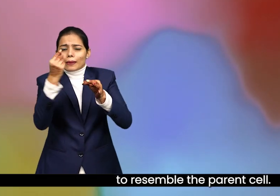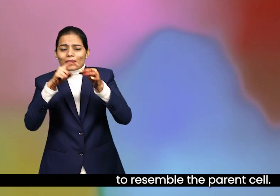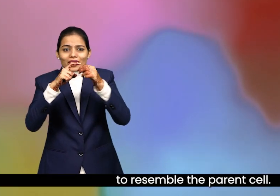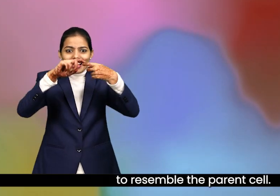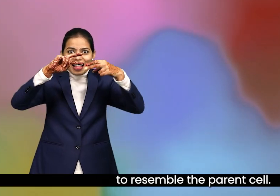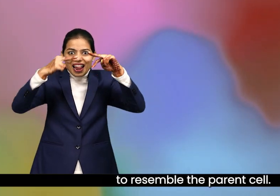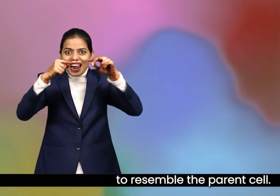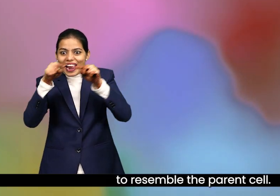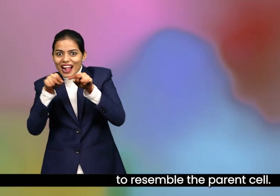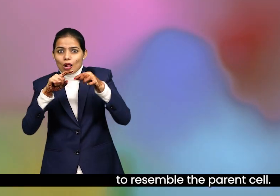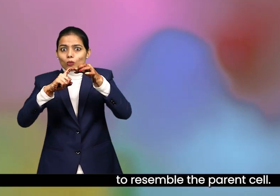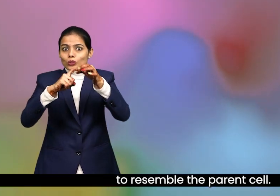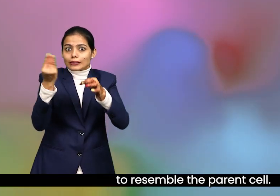to அதே resemble மரபணு the பொருட்களை parent பெற cells. வேண்டும்.